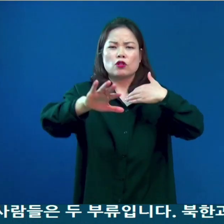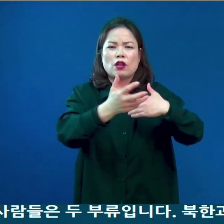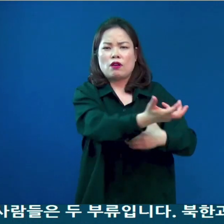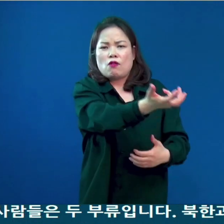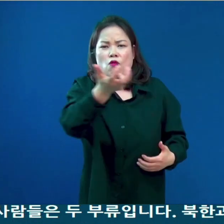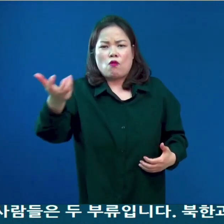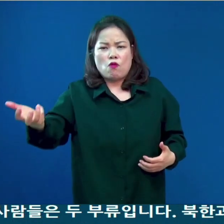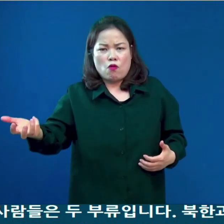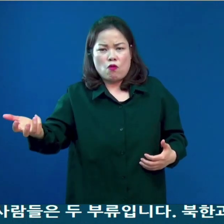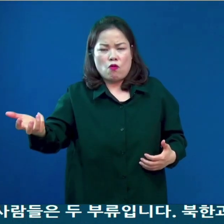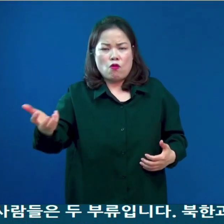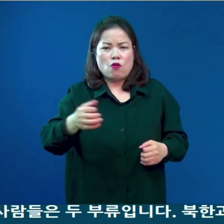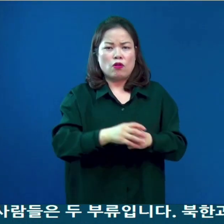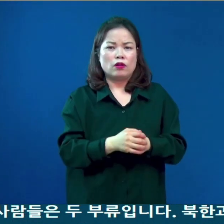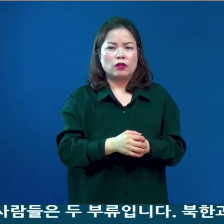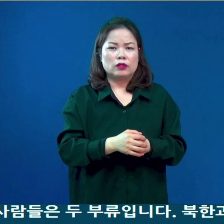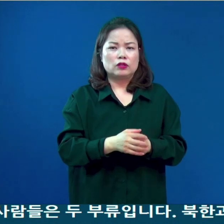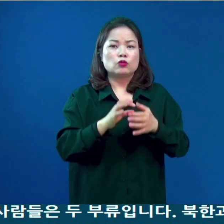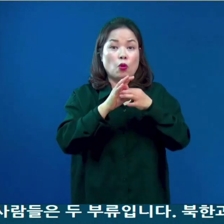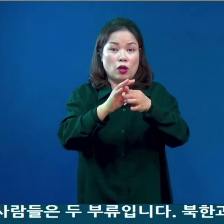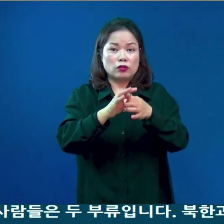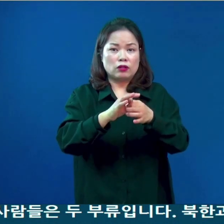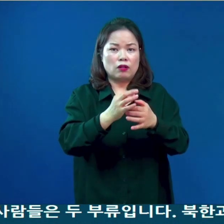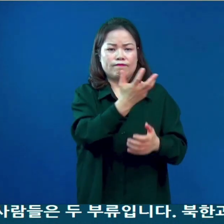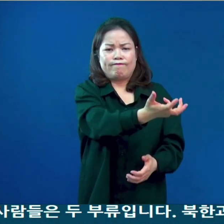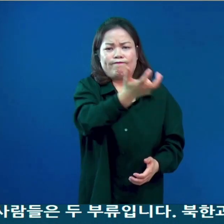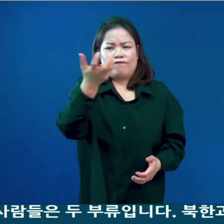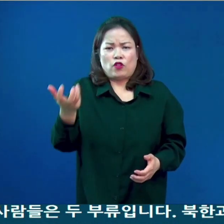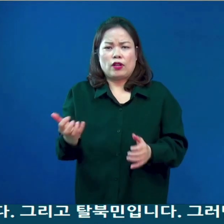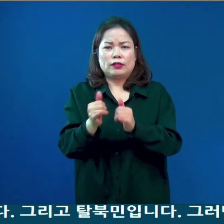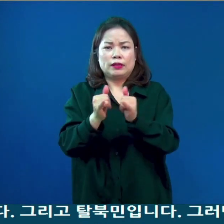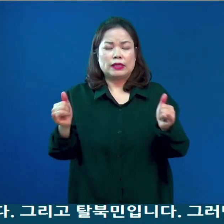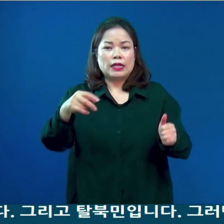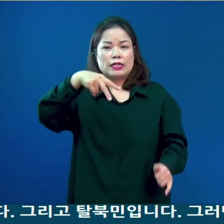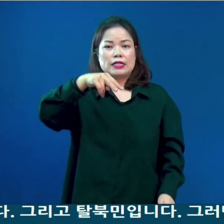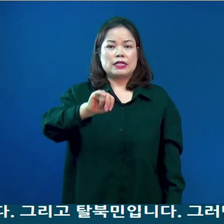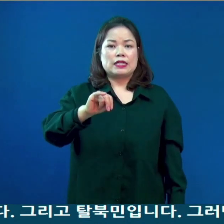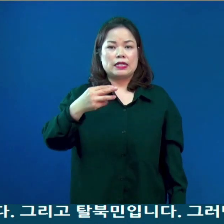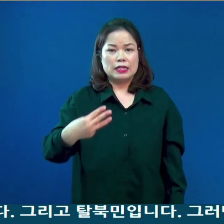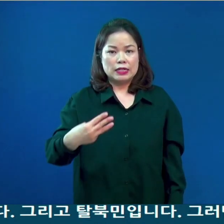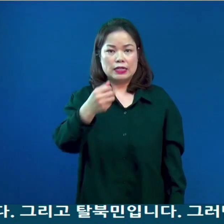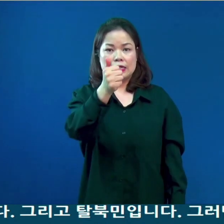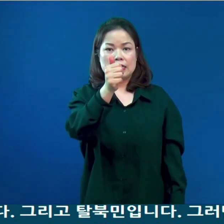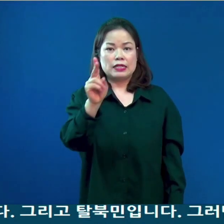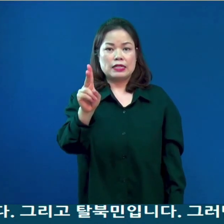사변을 통해서 내려왔던 분들, 그런 분들이 실향민들입니다.